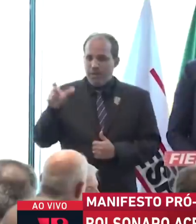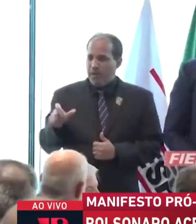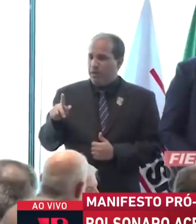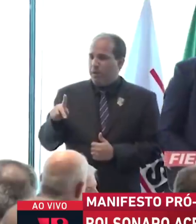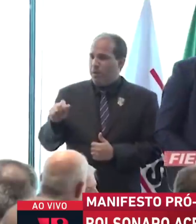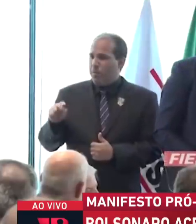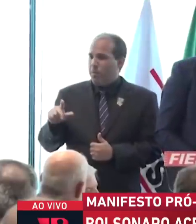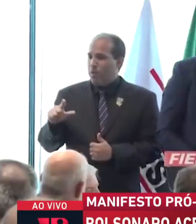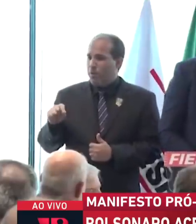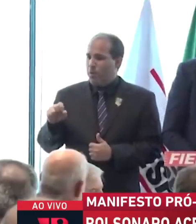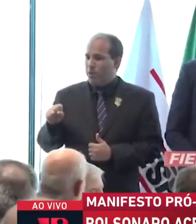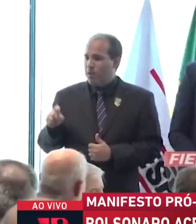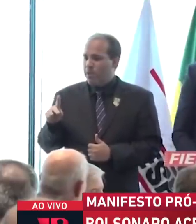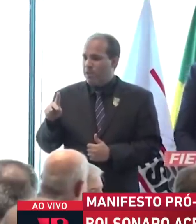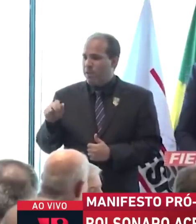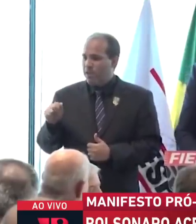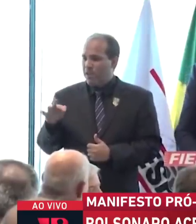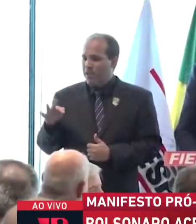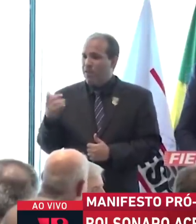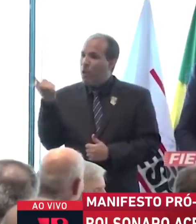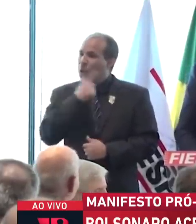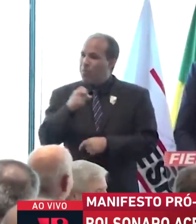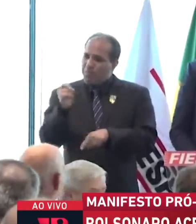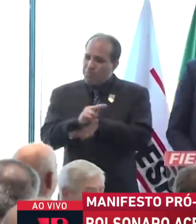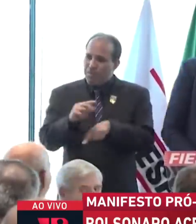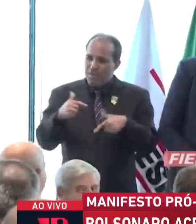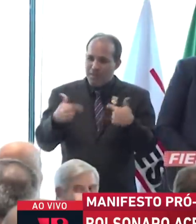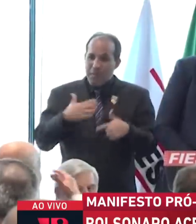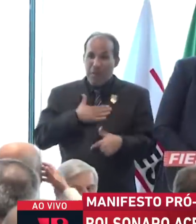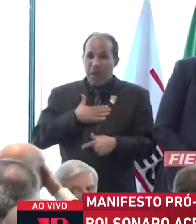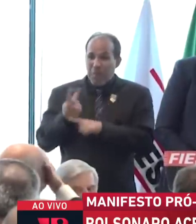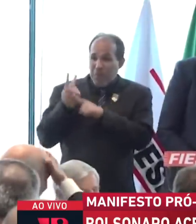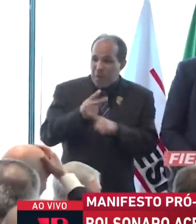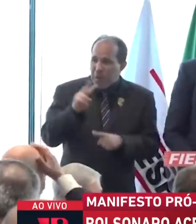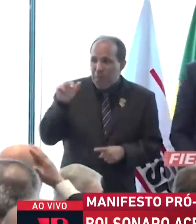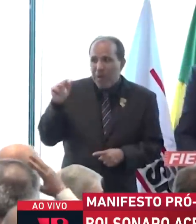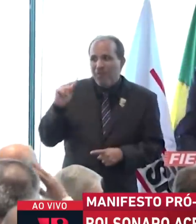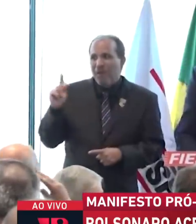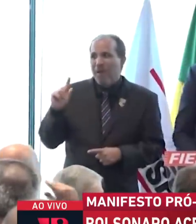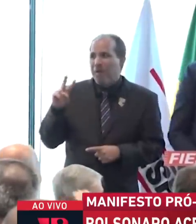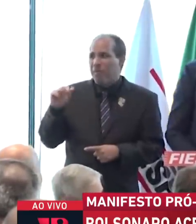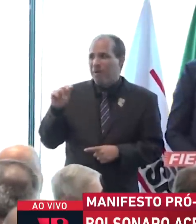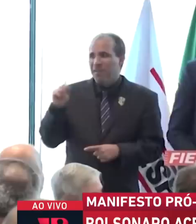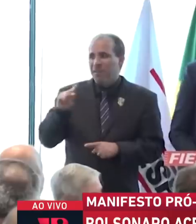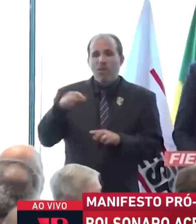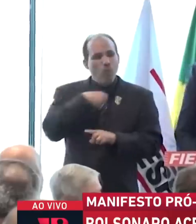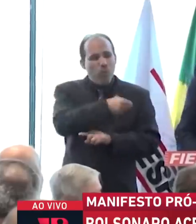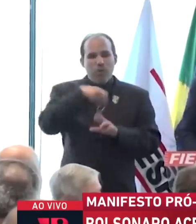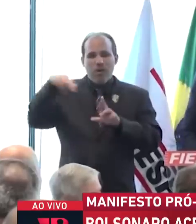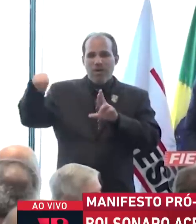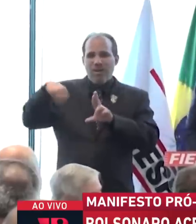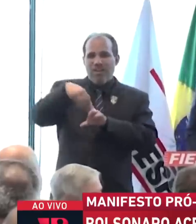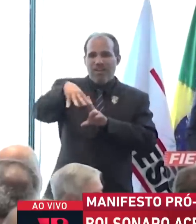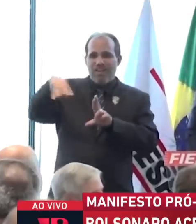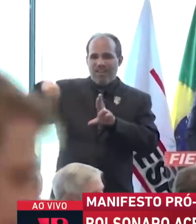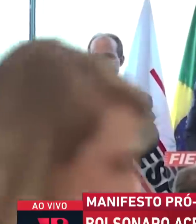por diante. Agora, óbvio que se esse assunto está colocado, se há uma preocupação em relação a isso, é porque